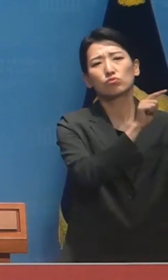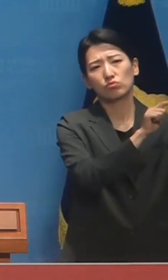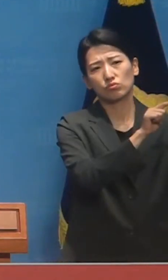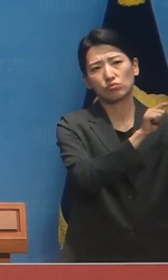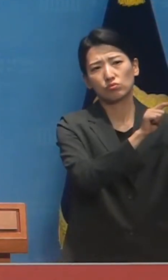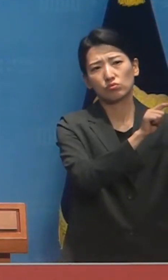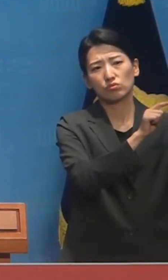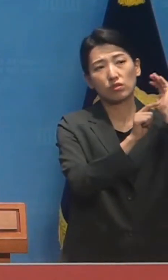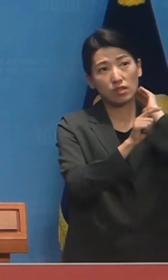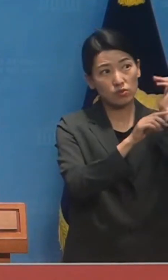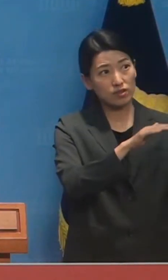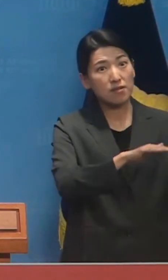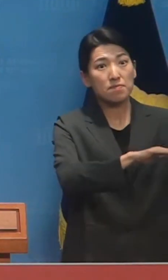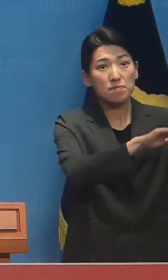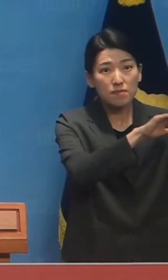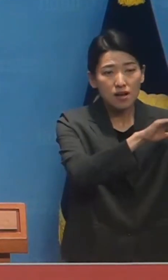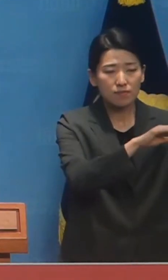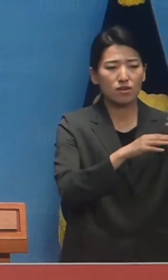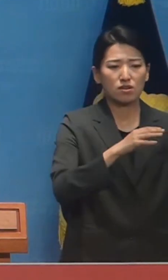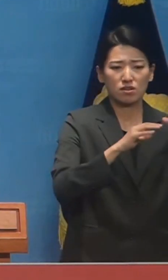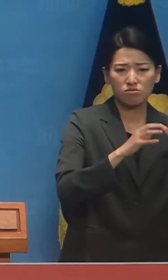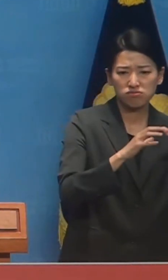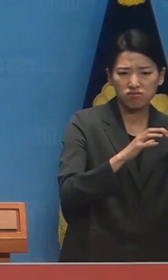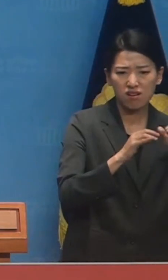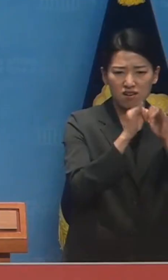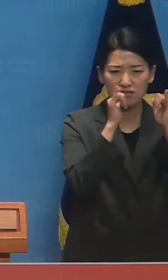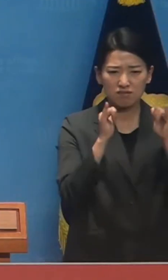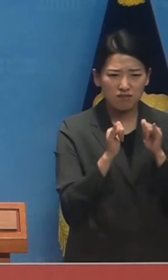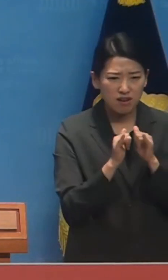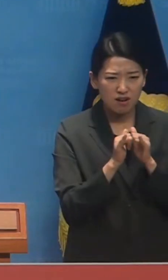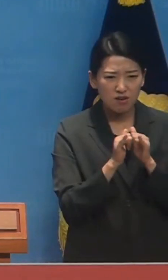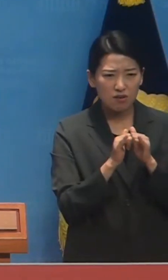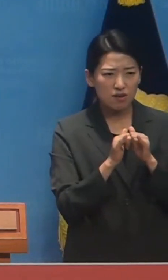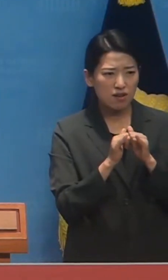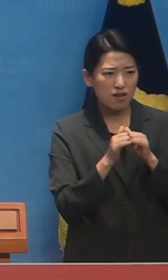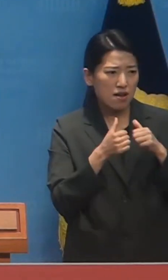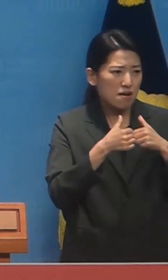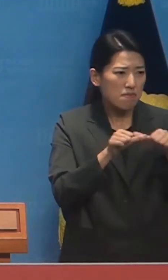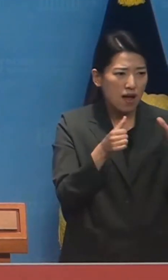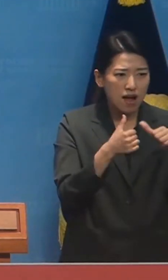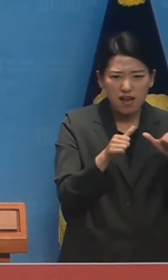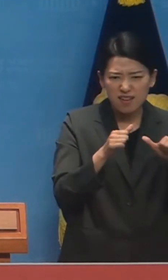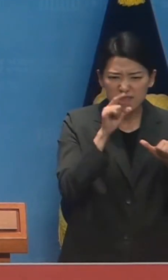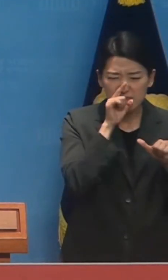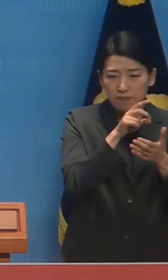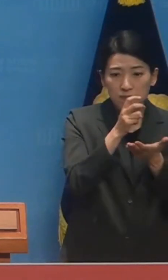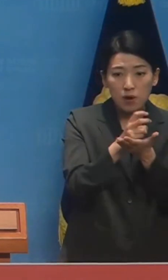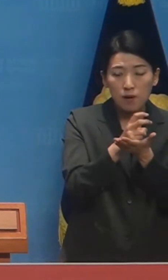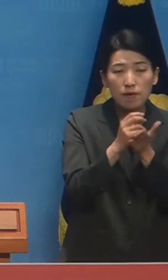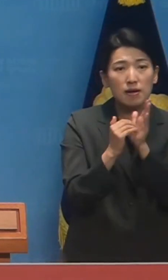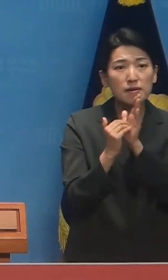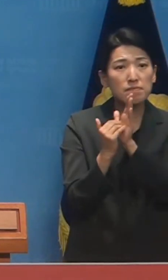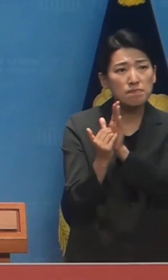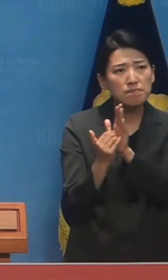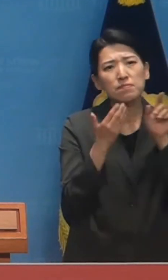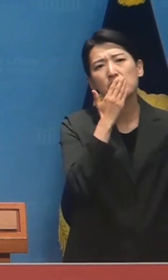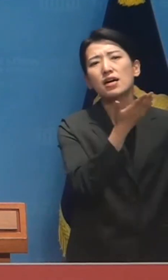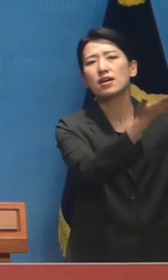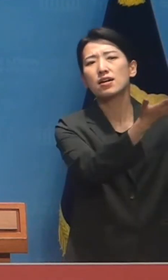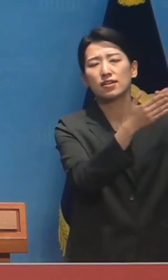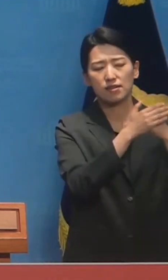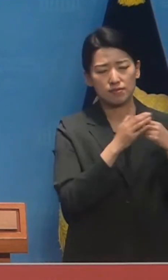대통령이 되면 국가와 사회와 가정을 파괴하는 악법을 막아줄 것을 확실하게 지지를 호소하며 이 자리에